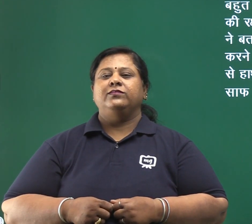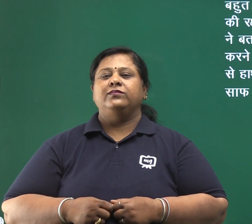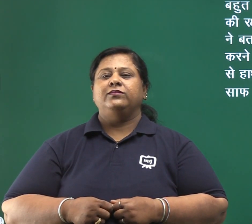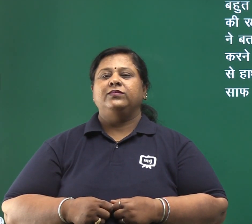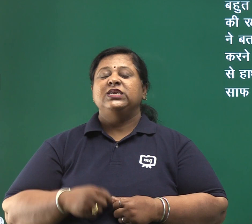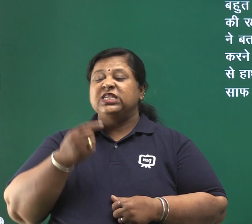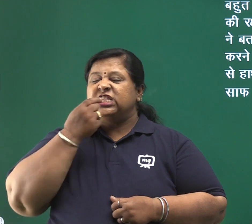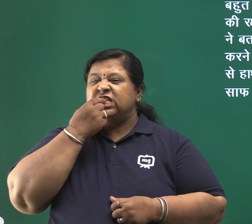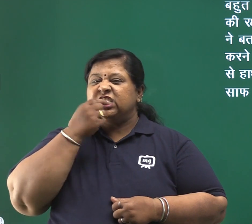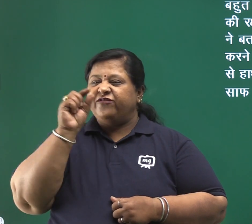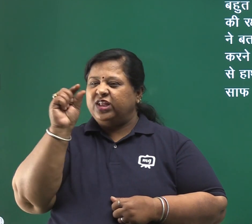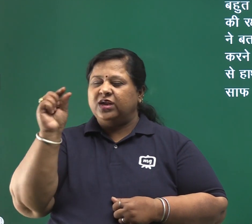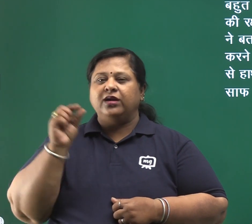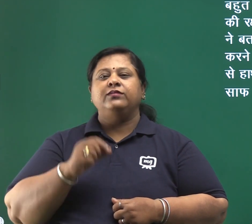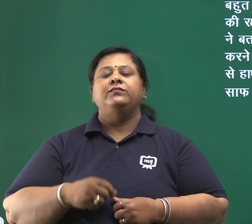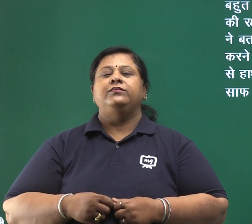सफ़ेद कण